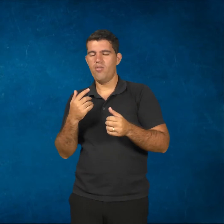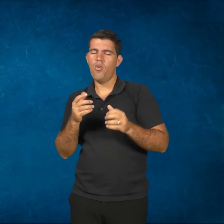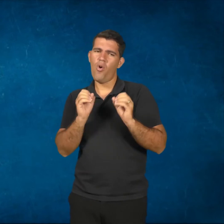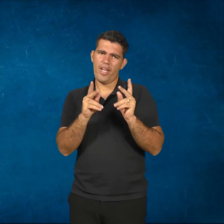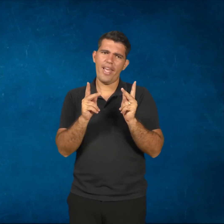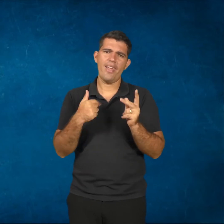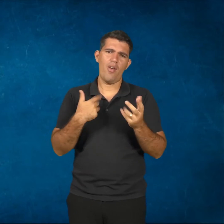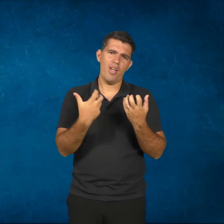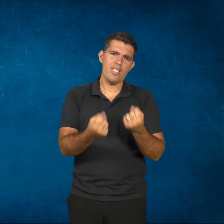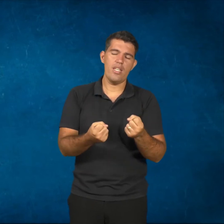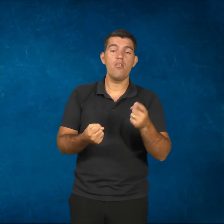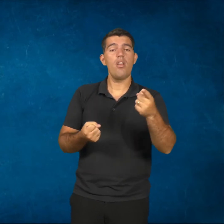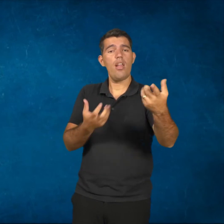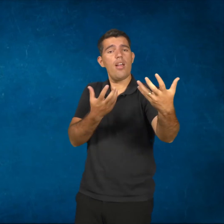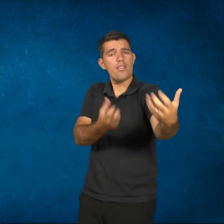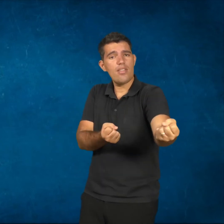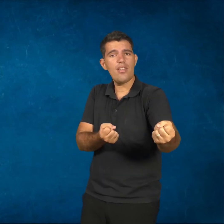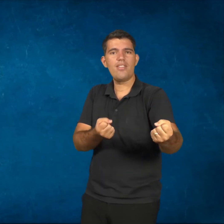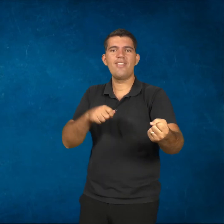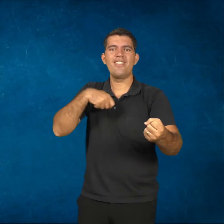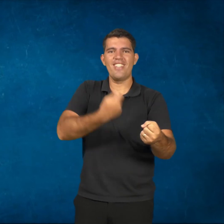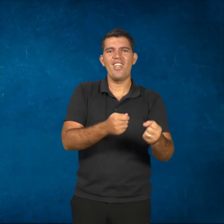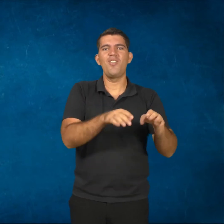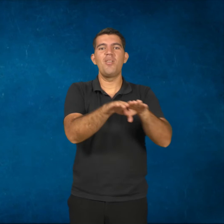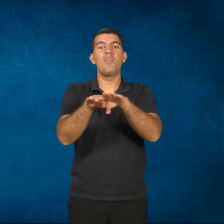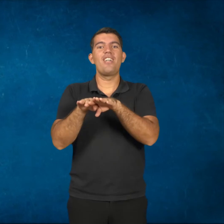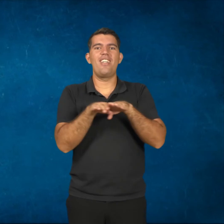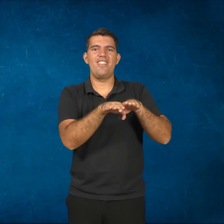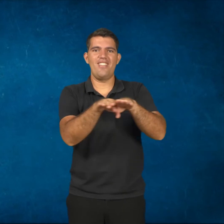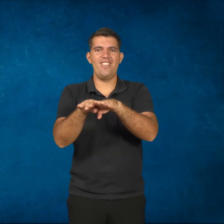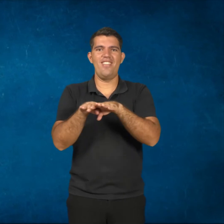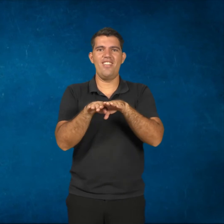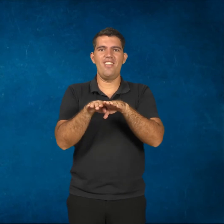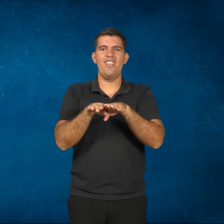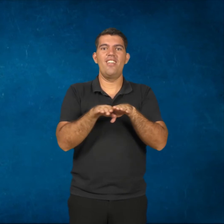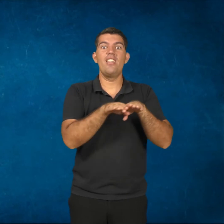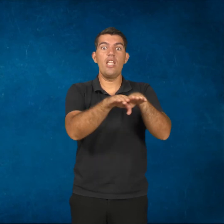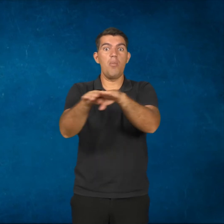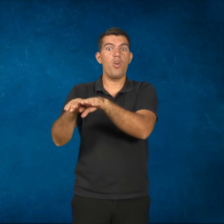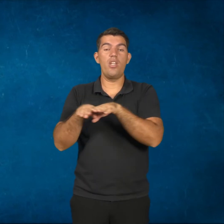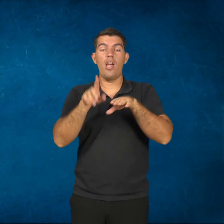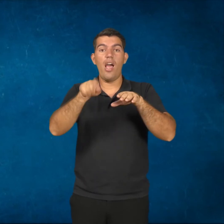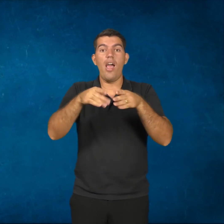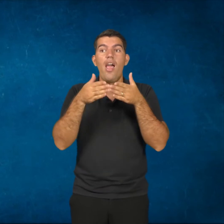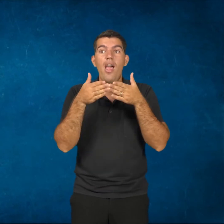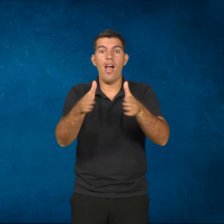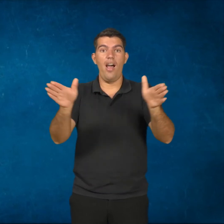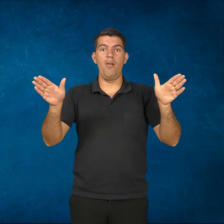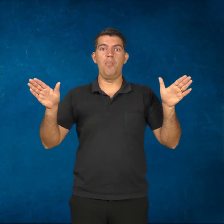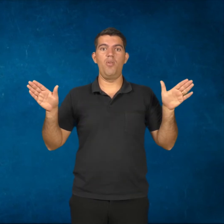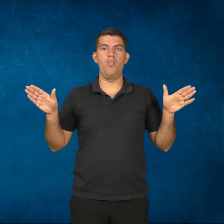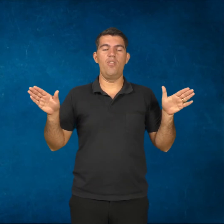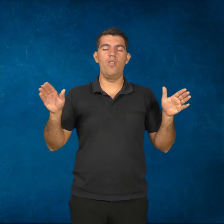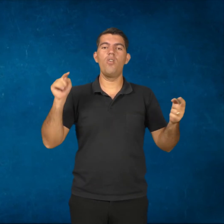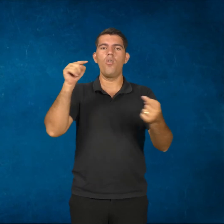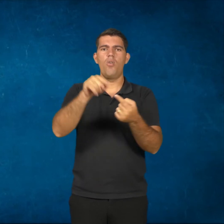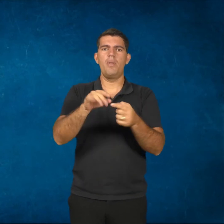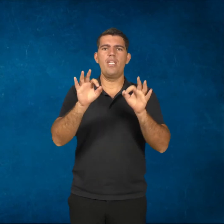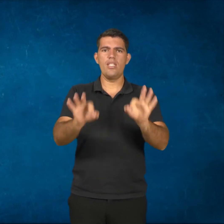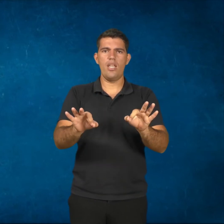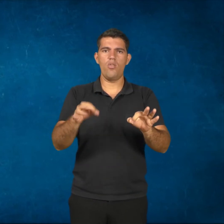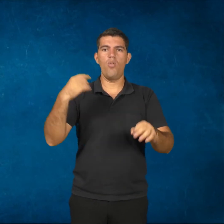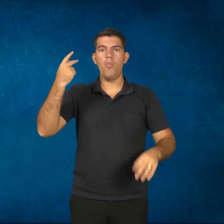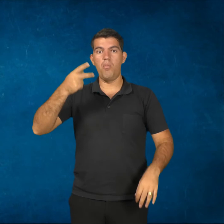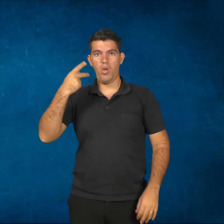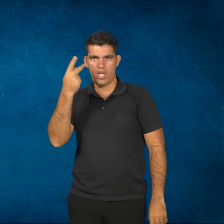cede e assim por diante. Essa é a forma democrática. Veja, democracia aqui no seu sentido também mais amplo, envolve isso.